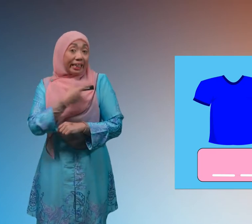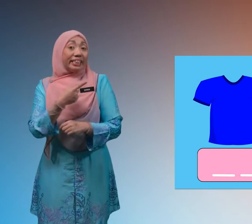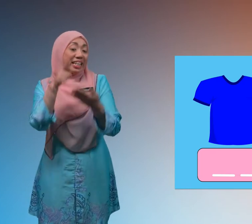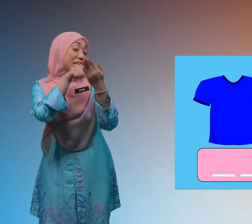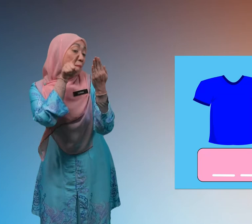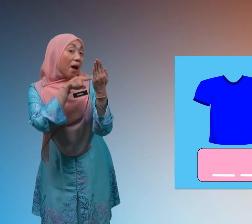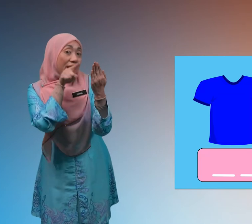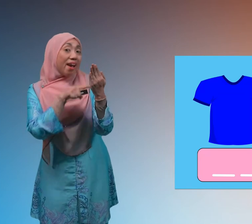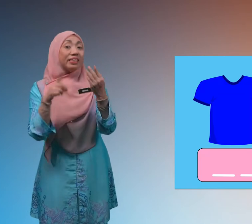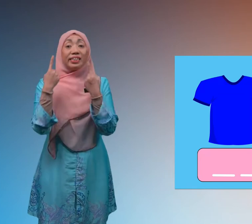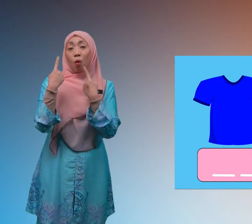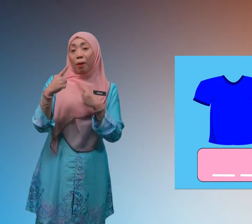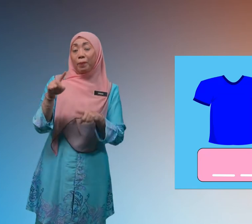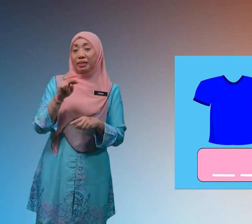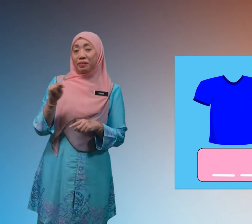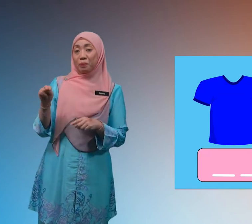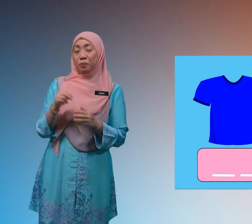Kita semak ya jawapan.